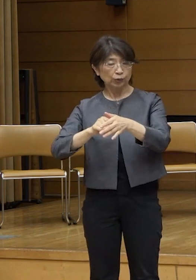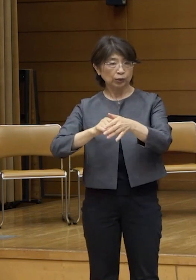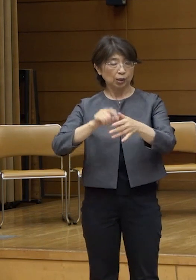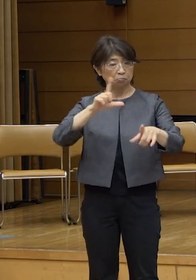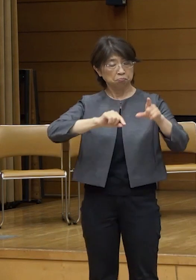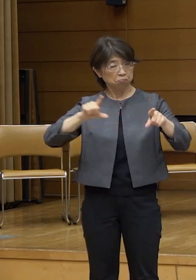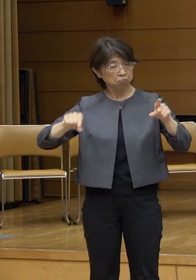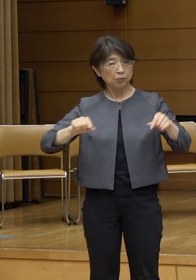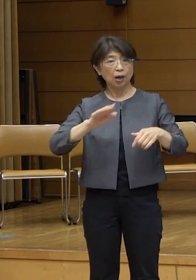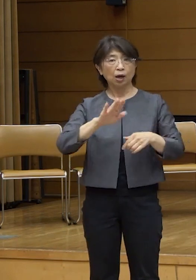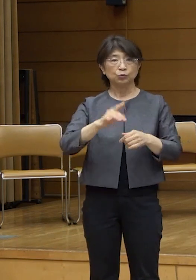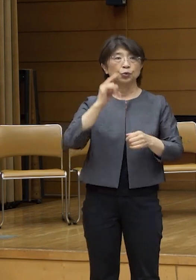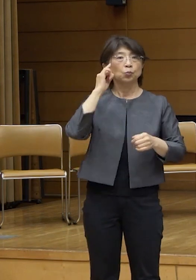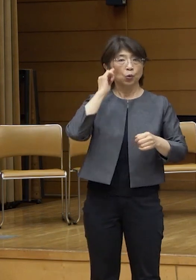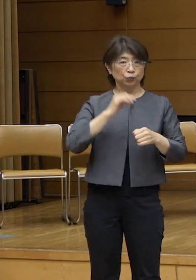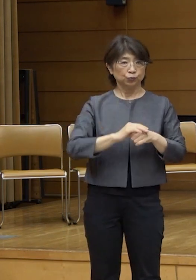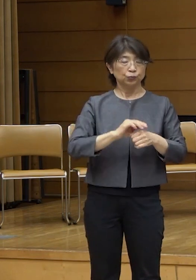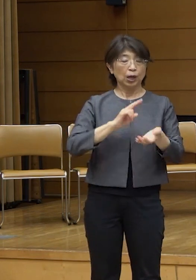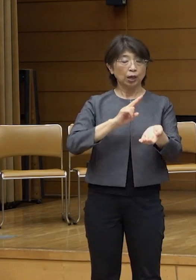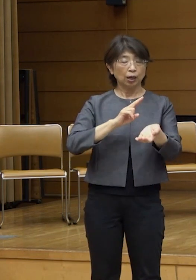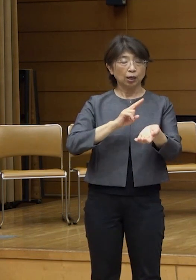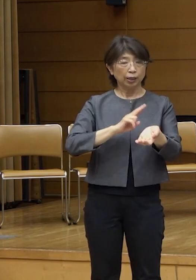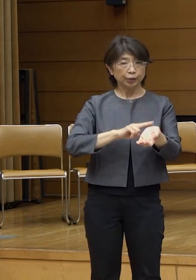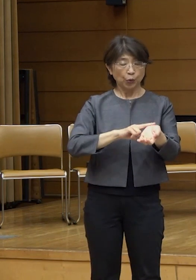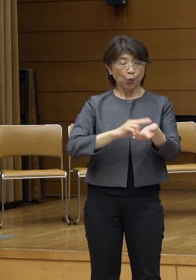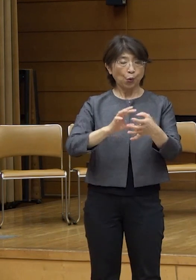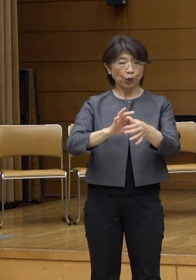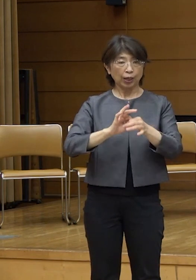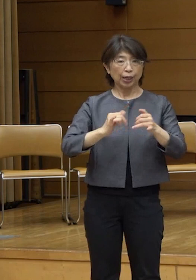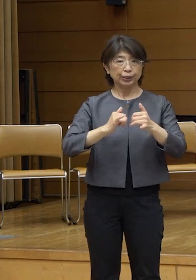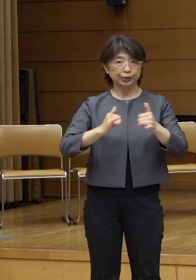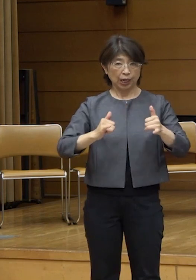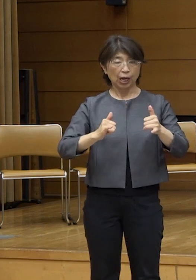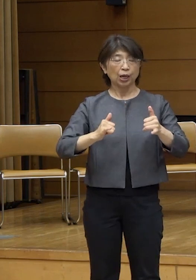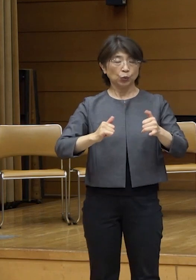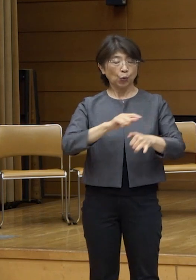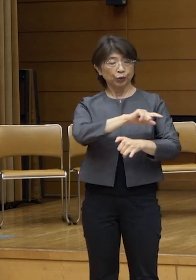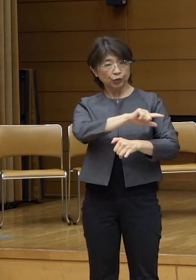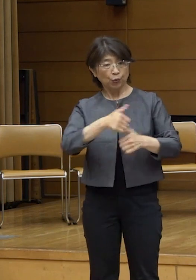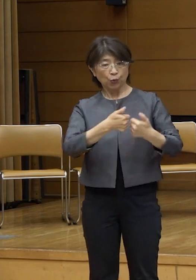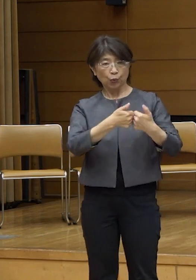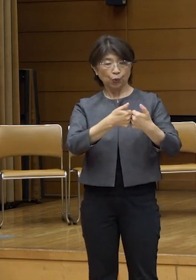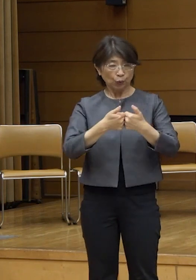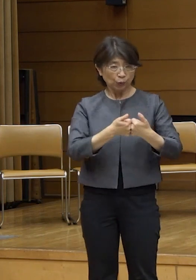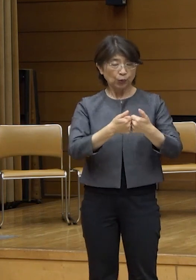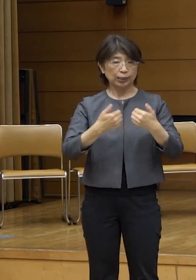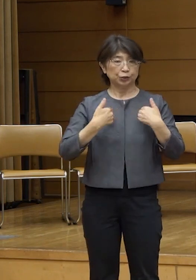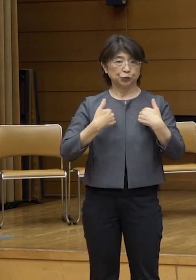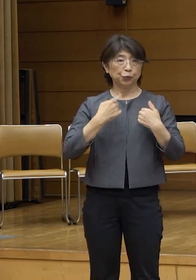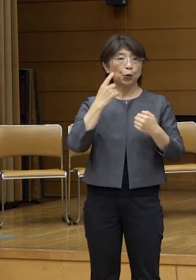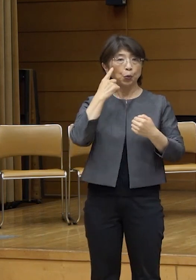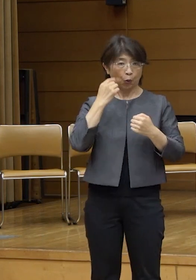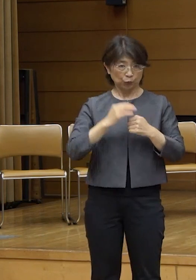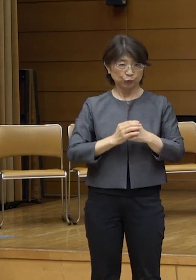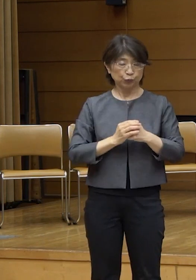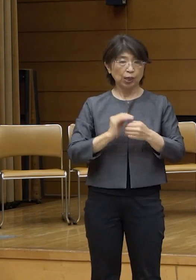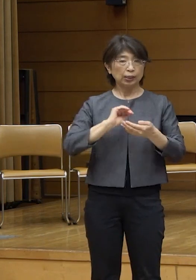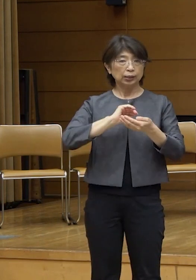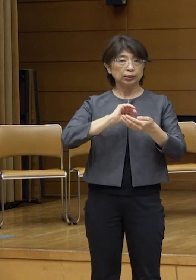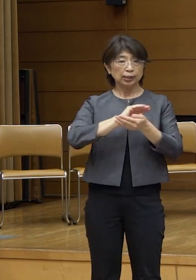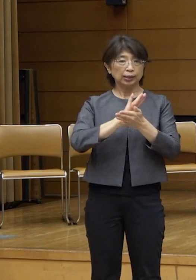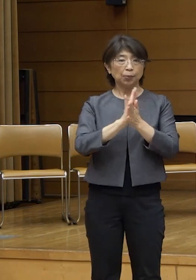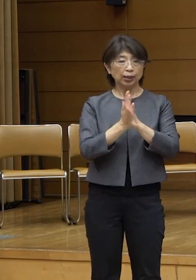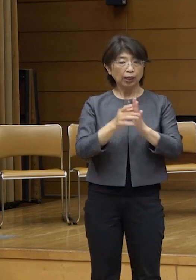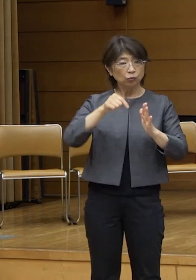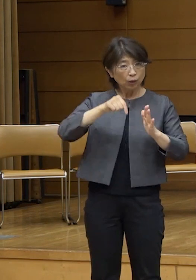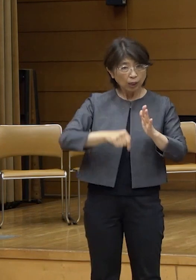行政とあるいは医療関係者との話をしていかなきゃいけないと、私今埼玉県にどのぐらいのその、準備のところが入っている